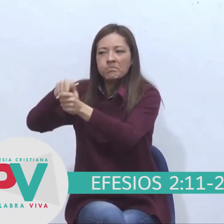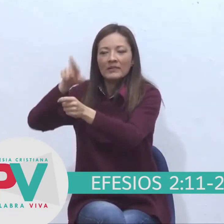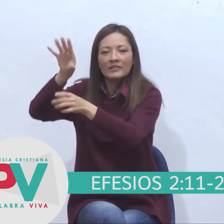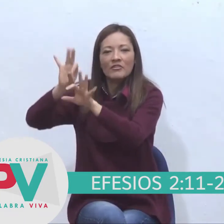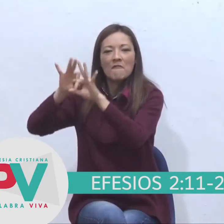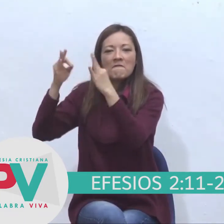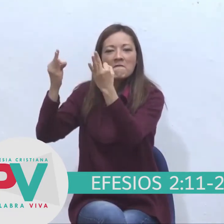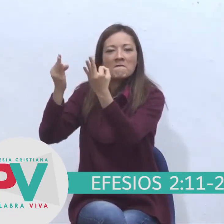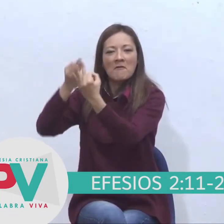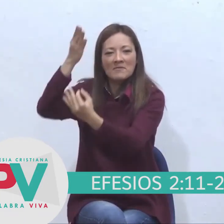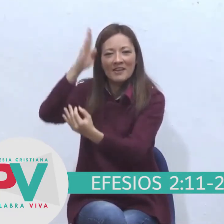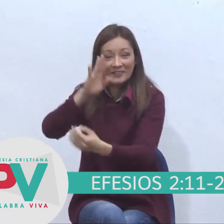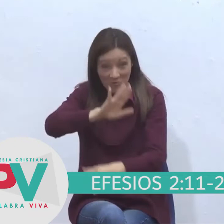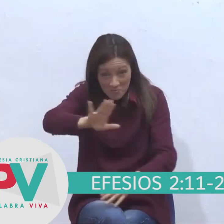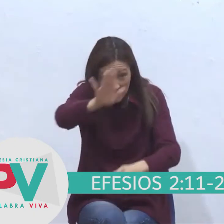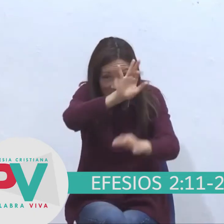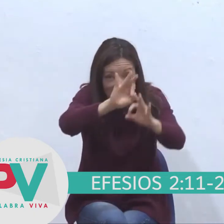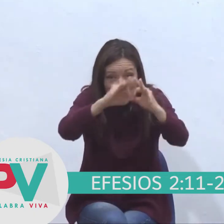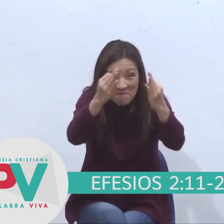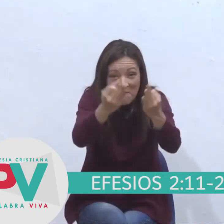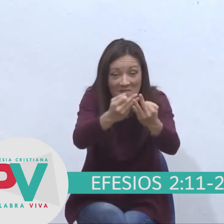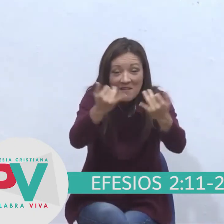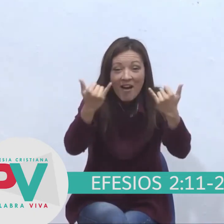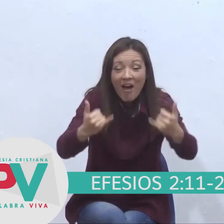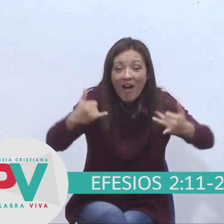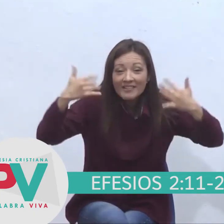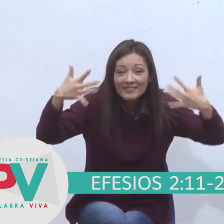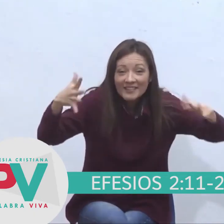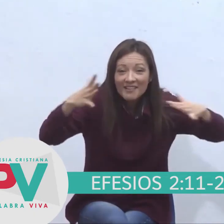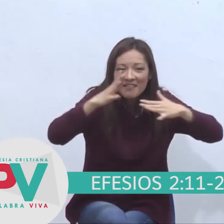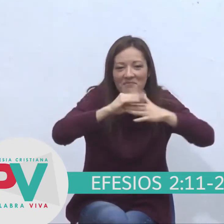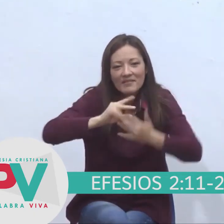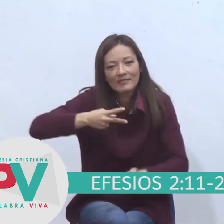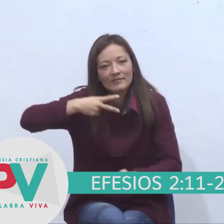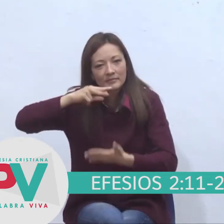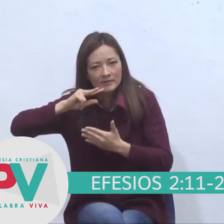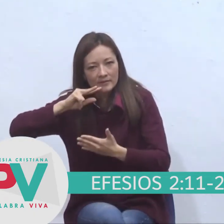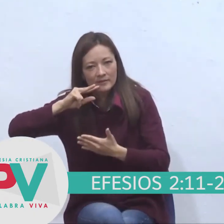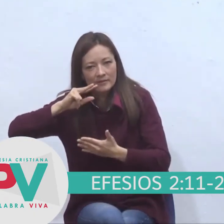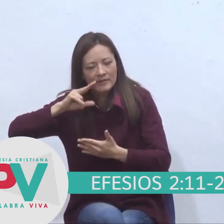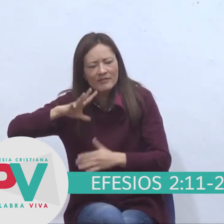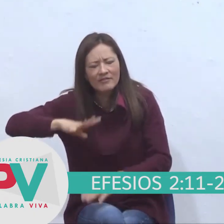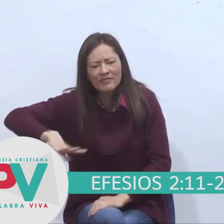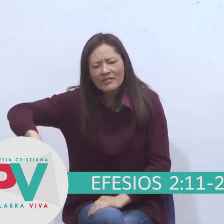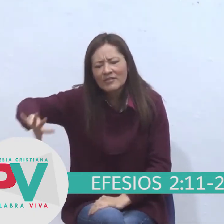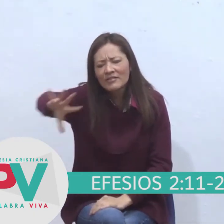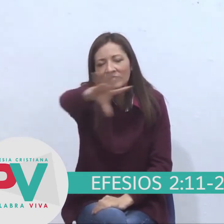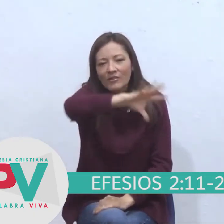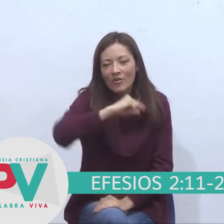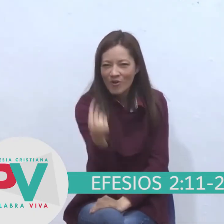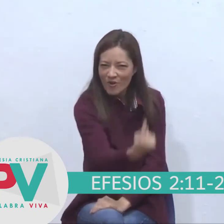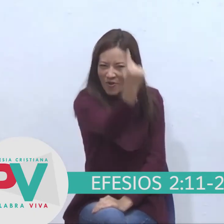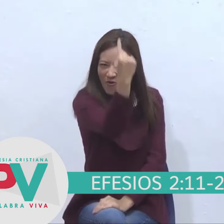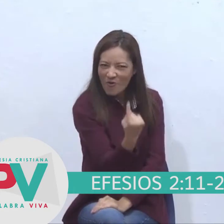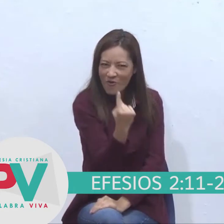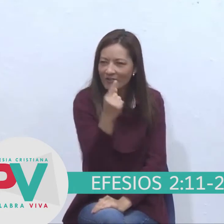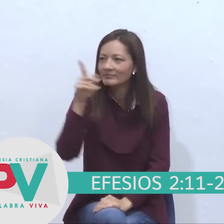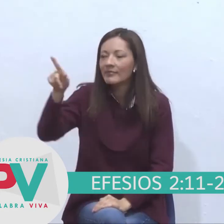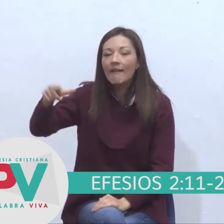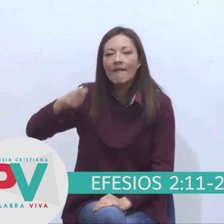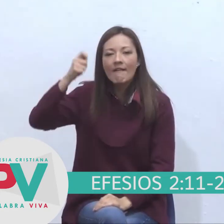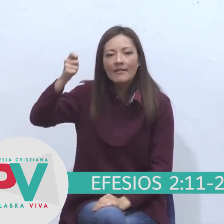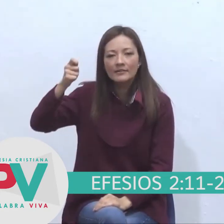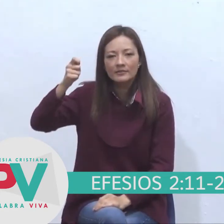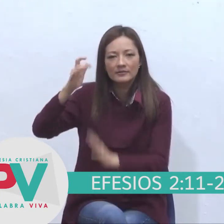Familia, hoy vamos a celebrar la Santa Cena. Todos somos uno solo, en Cristo